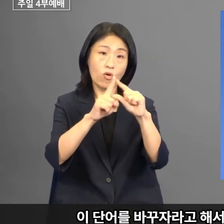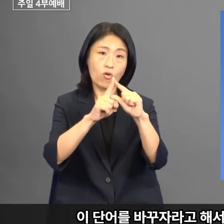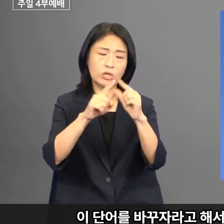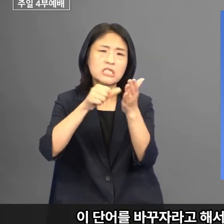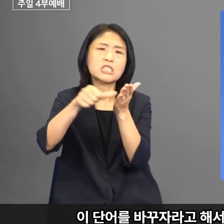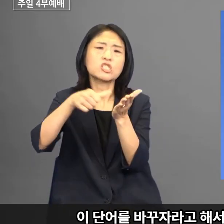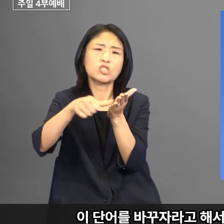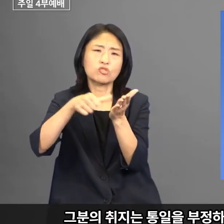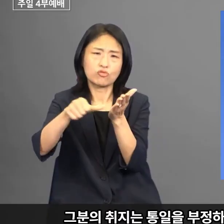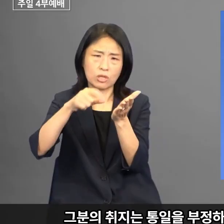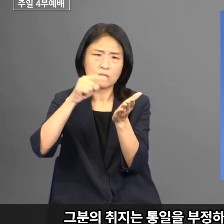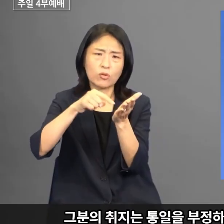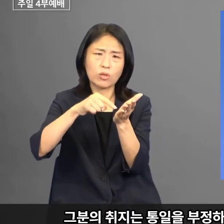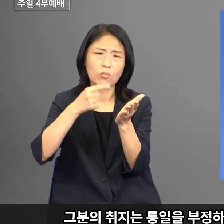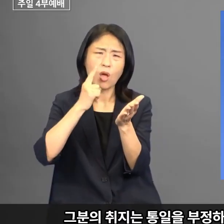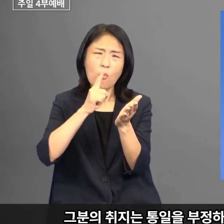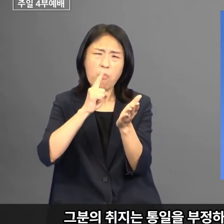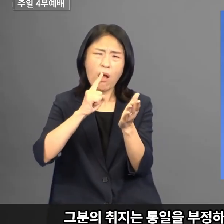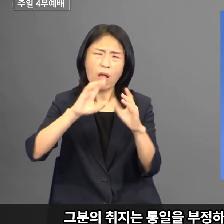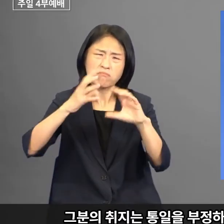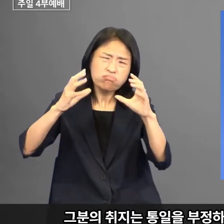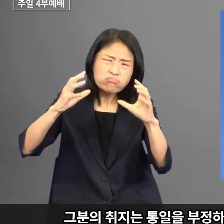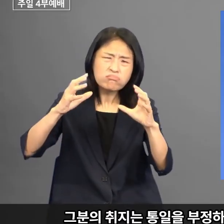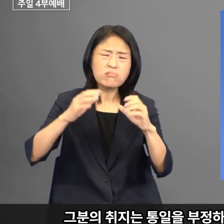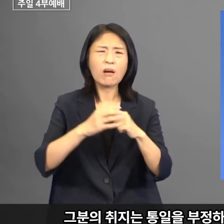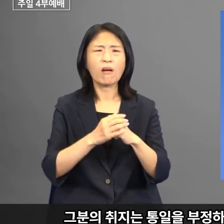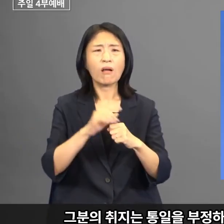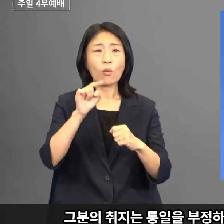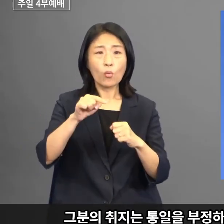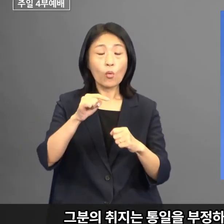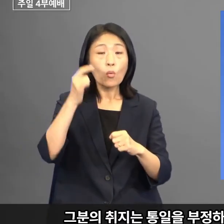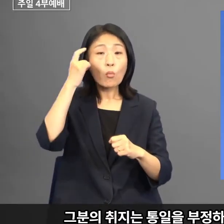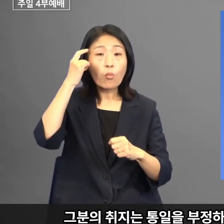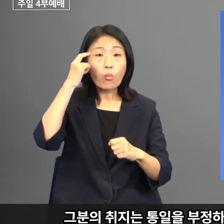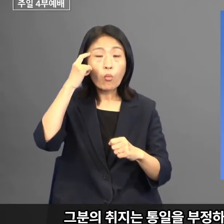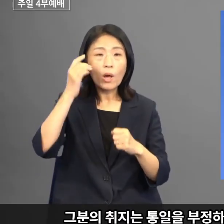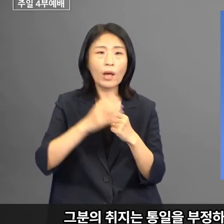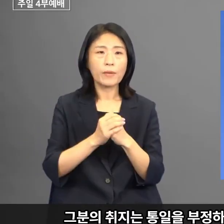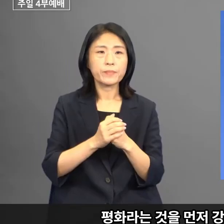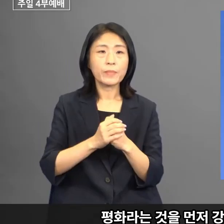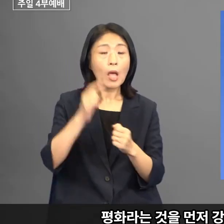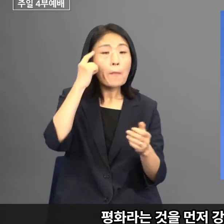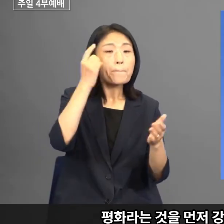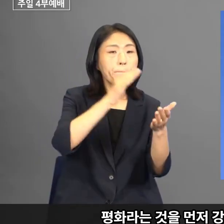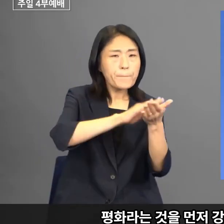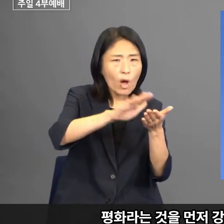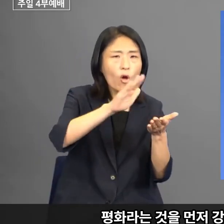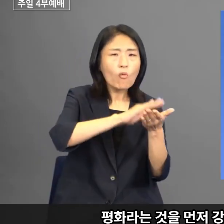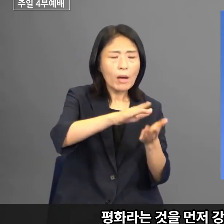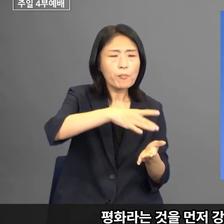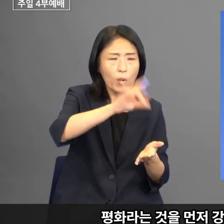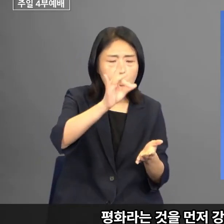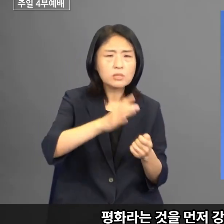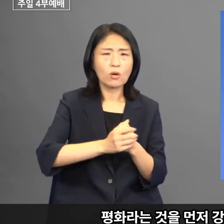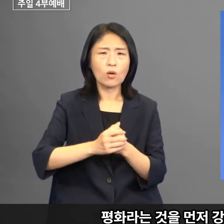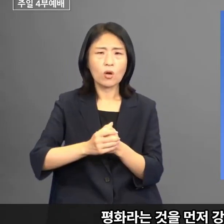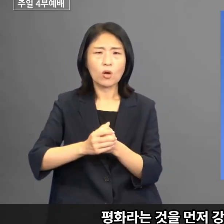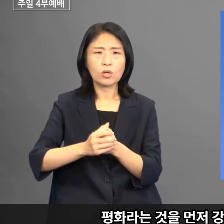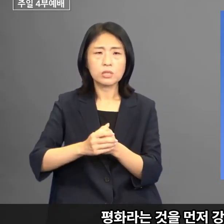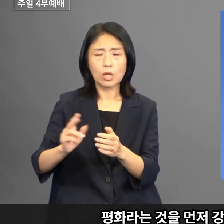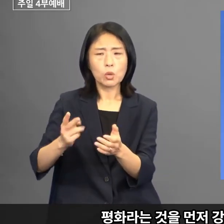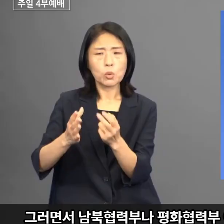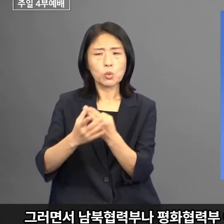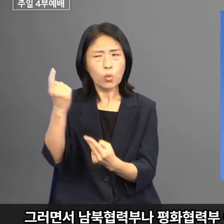되고 있습니다. 뭐 그분의 취지는 통일을 보장하자는 게 아니라 평화가 먼저니까 평화라는 것을 먼저 강조해야